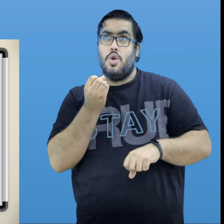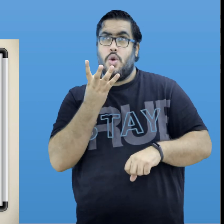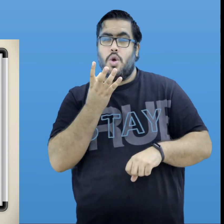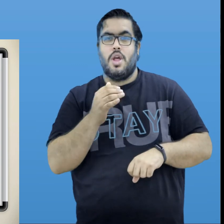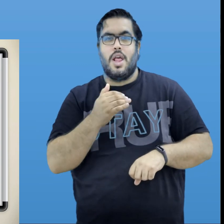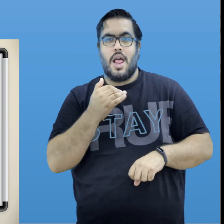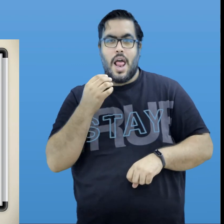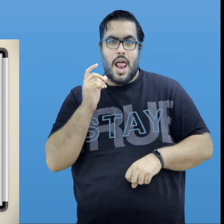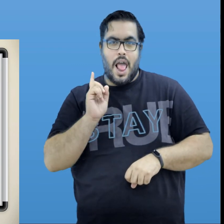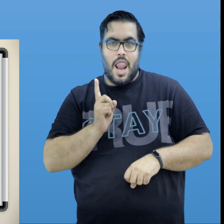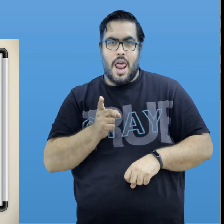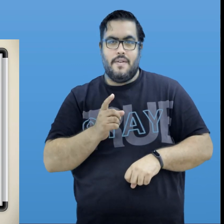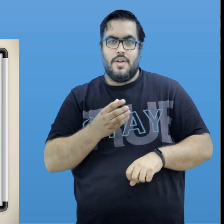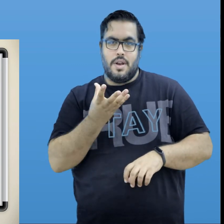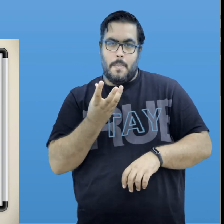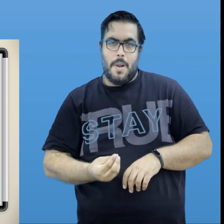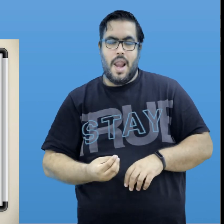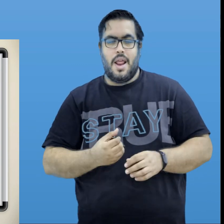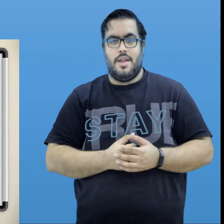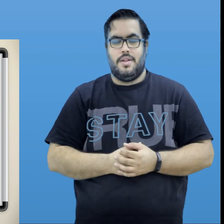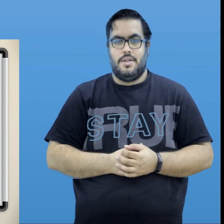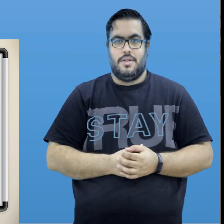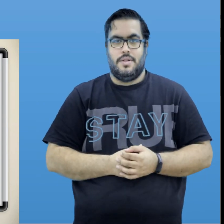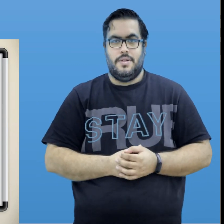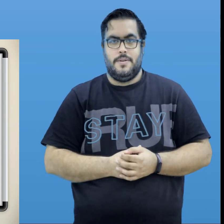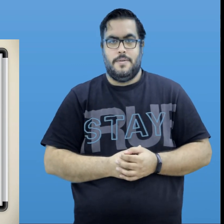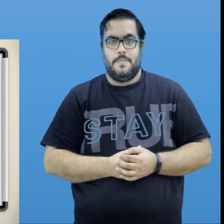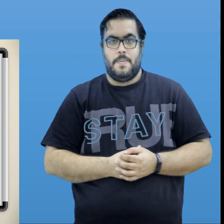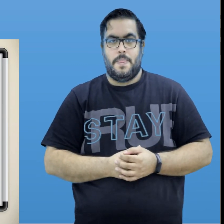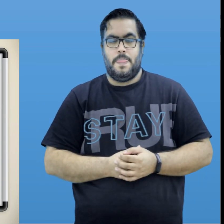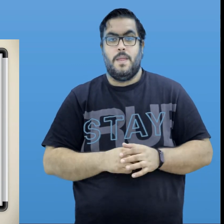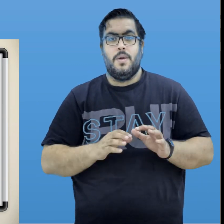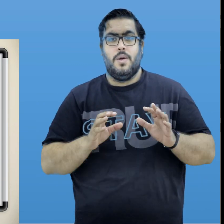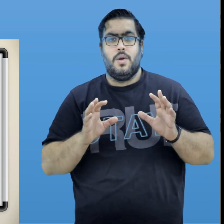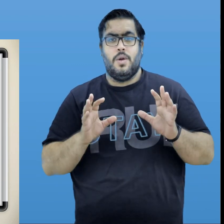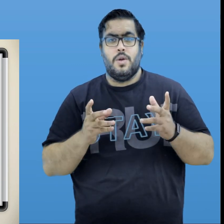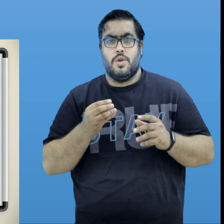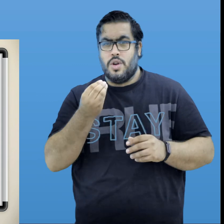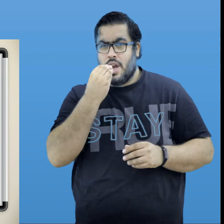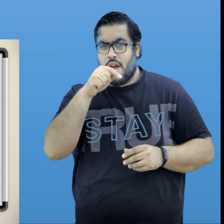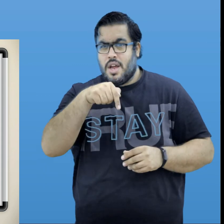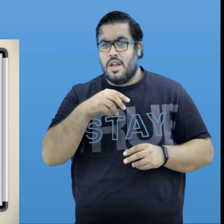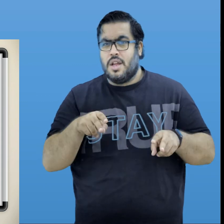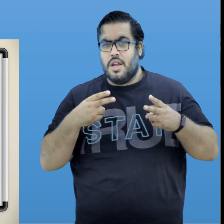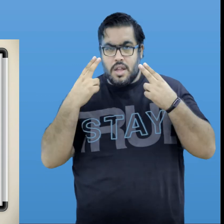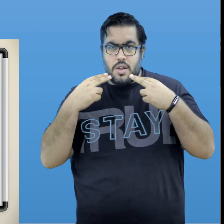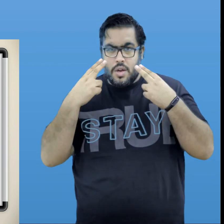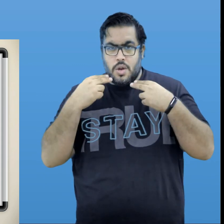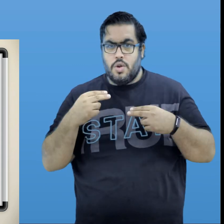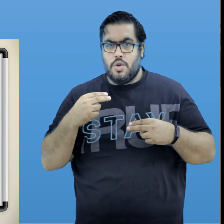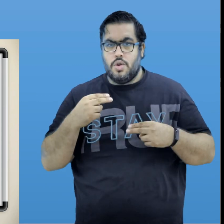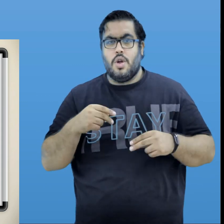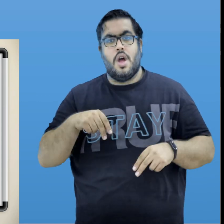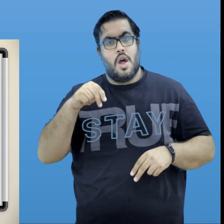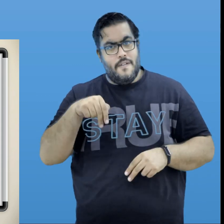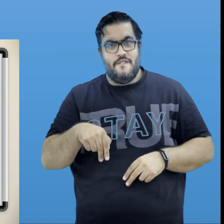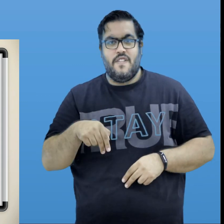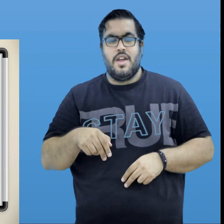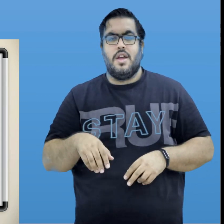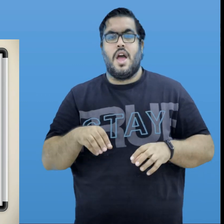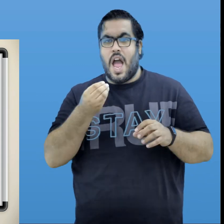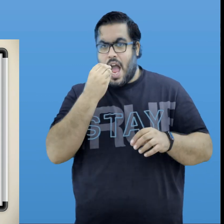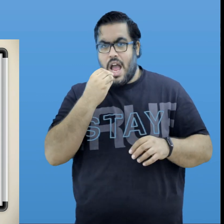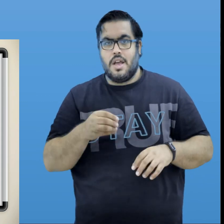تنقية الجسم, أجسام الضارة. These are keywords that could help us translate the meaning from